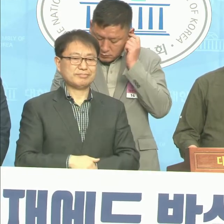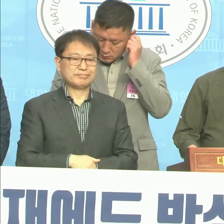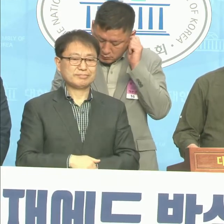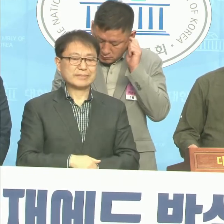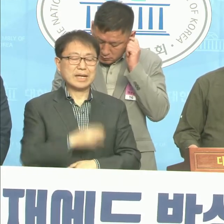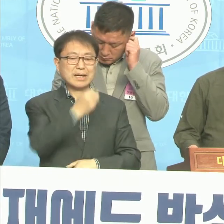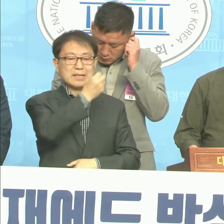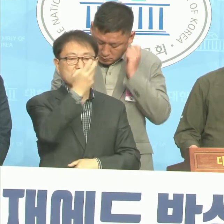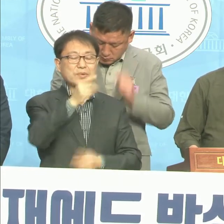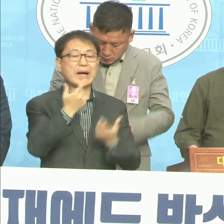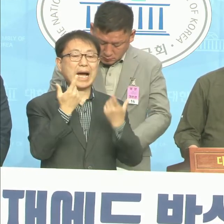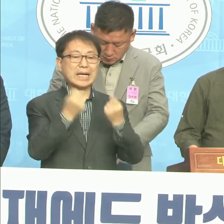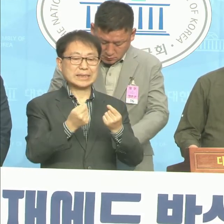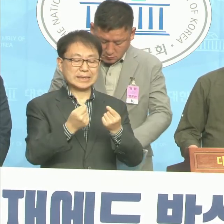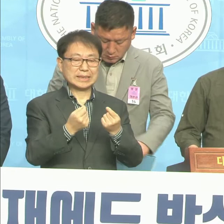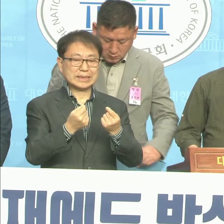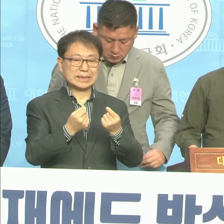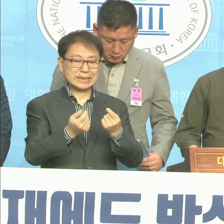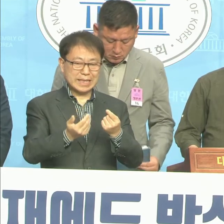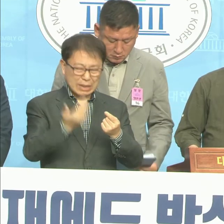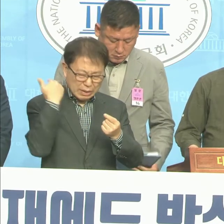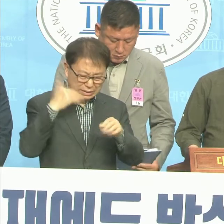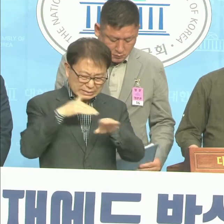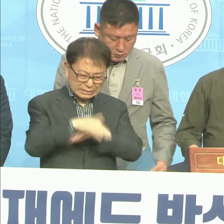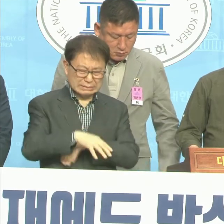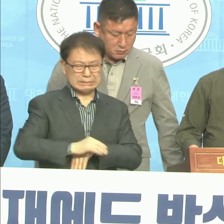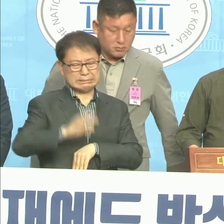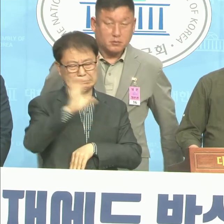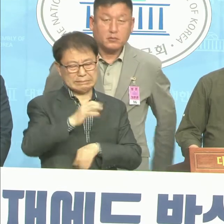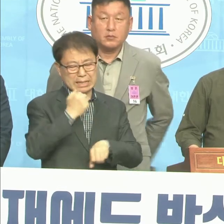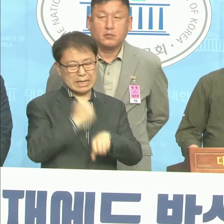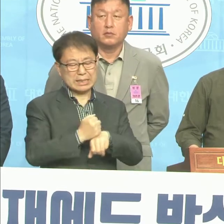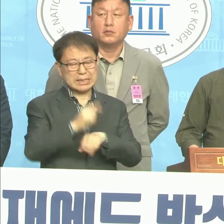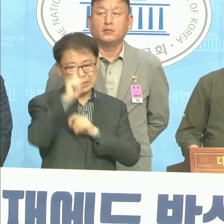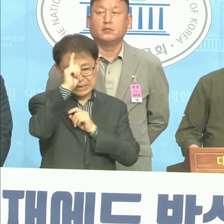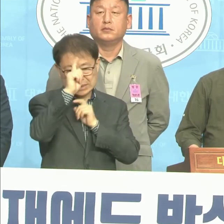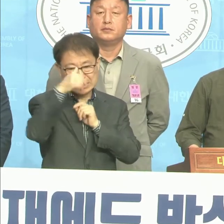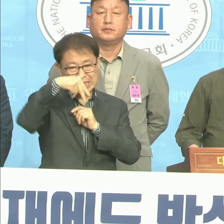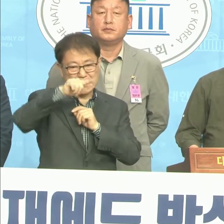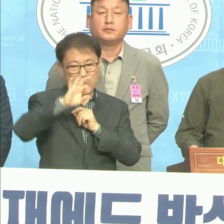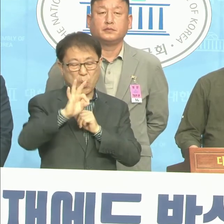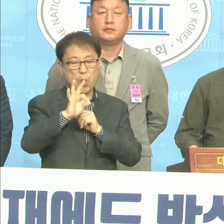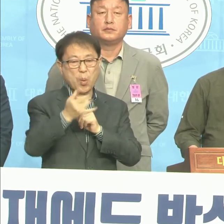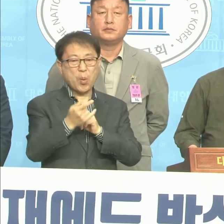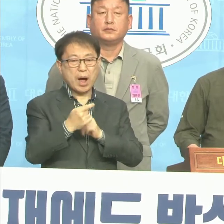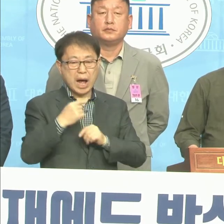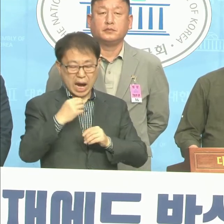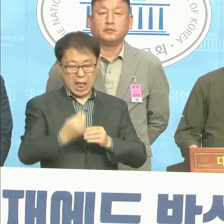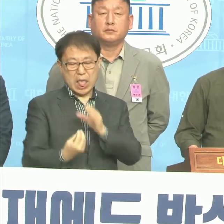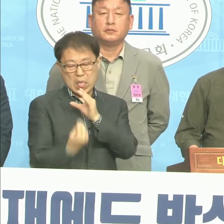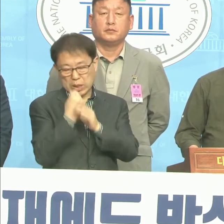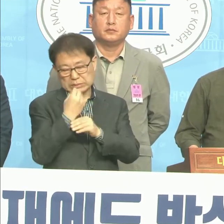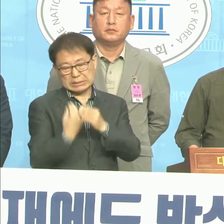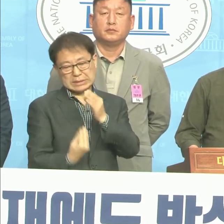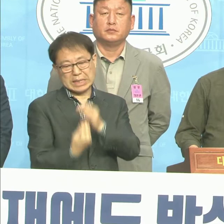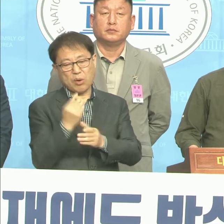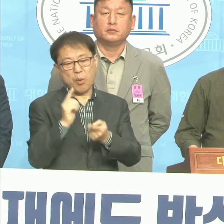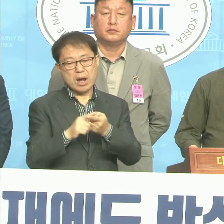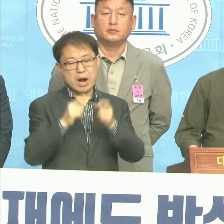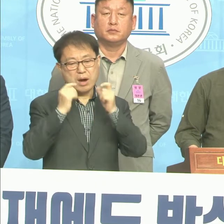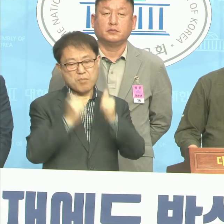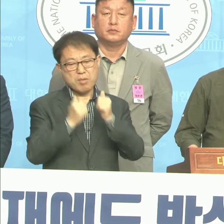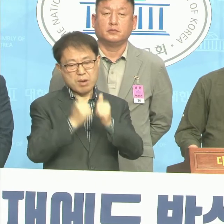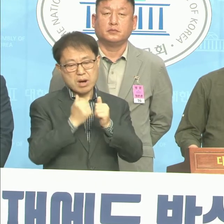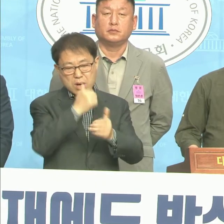삼성은 아직도 이러한 국회를 버리지 못한 채 이 정 부의장이 국정 농담 매물 상품과 관련 법원으로부터 재